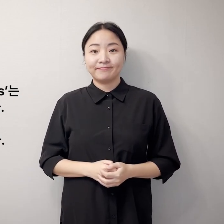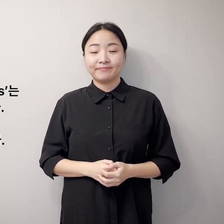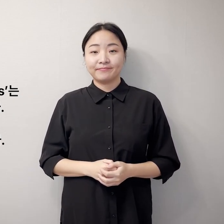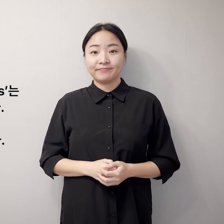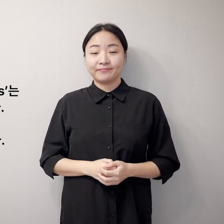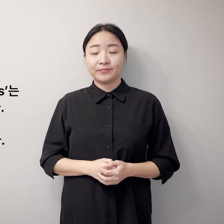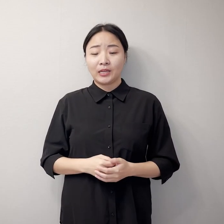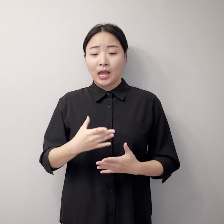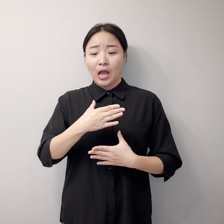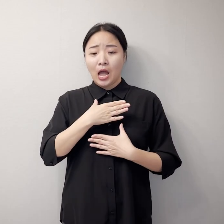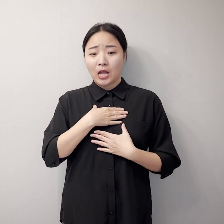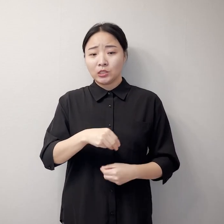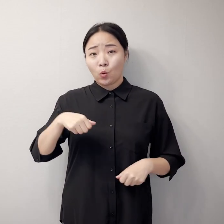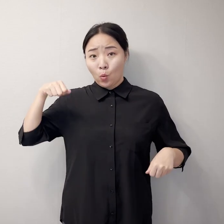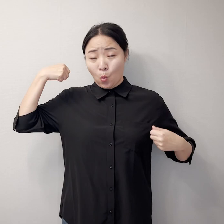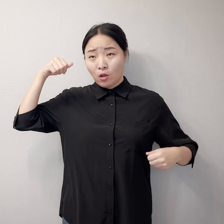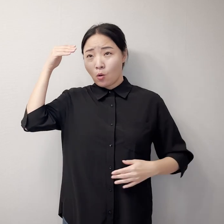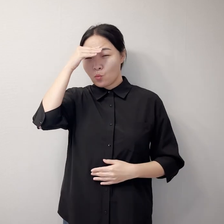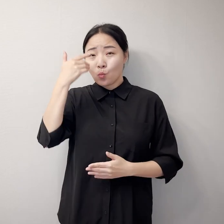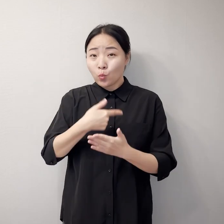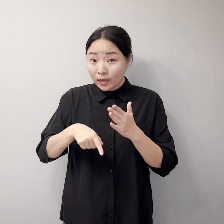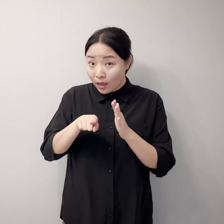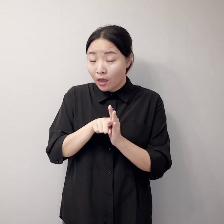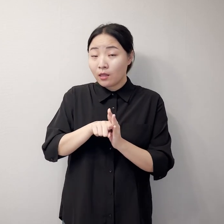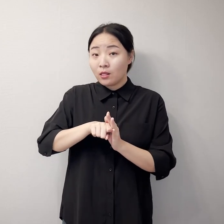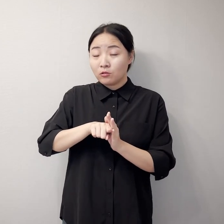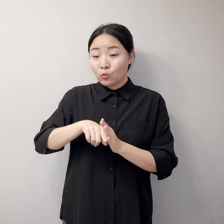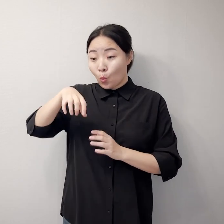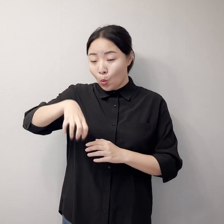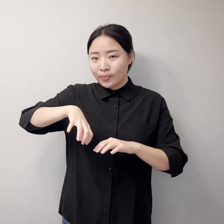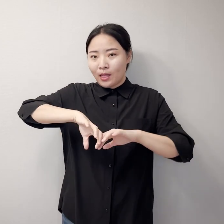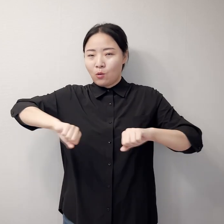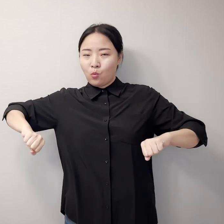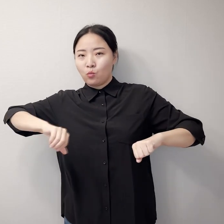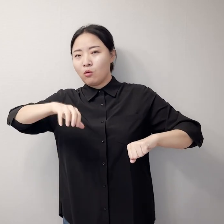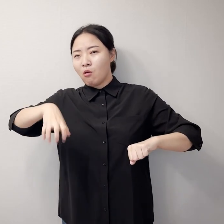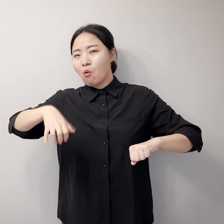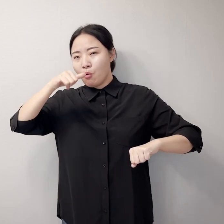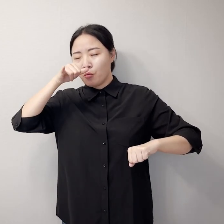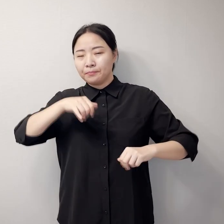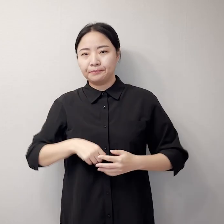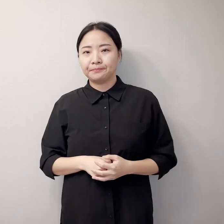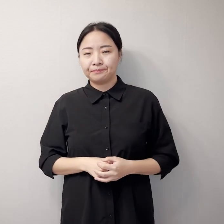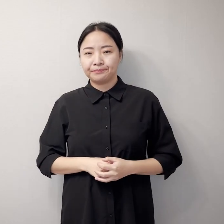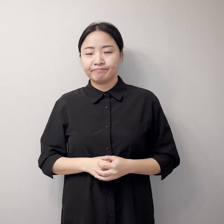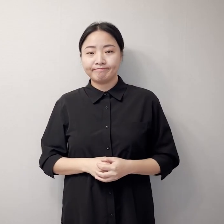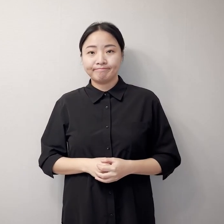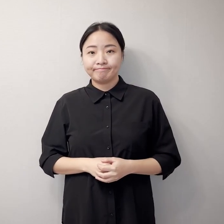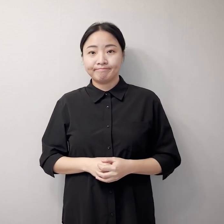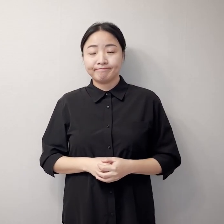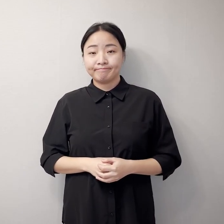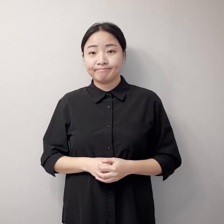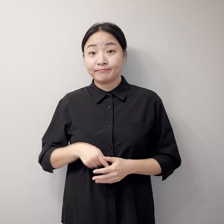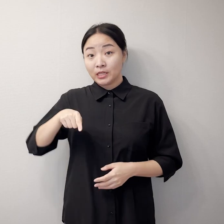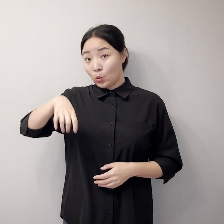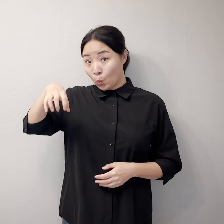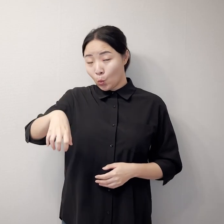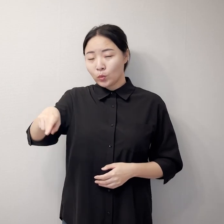안전한 공연 관람을 위한 구역이 공연장 한 켠에 마련되어 있습니다 해당